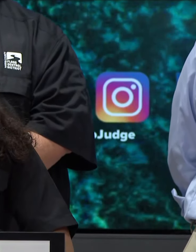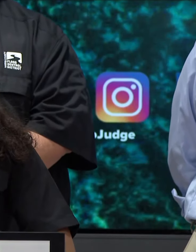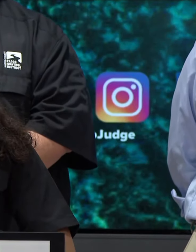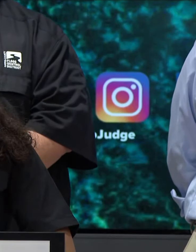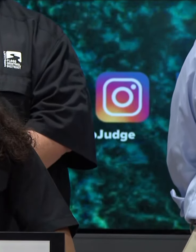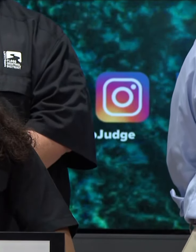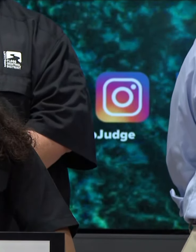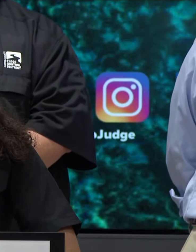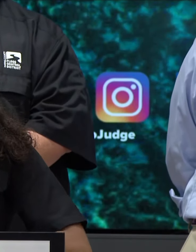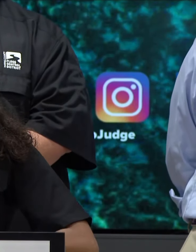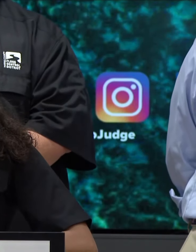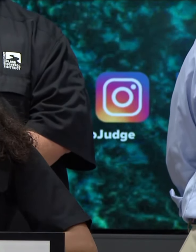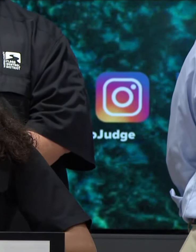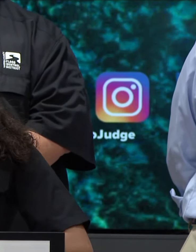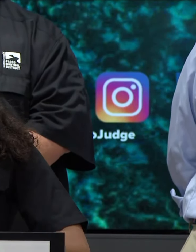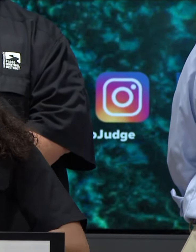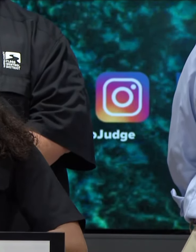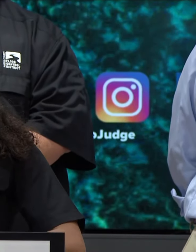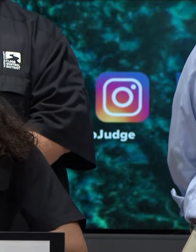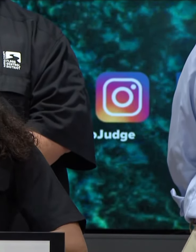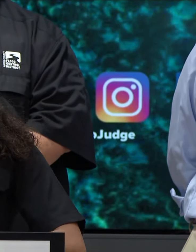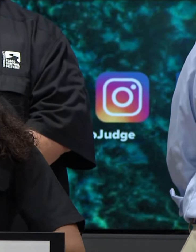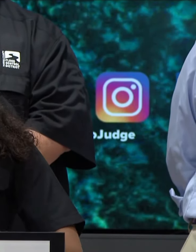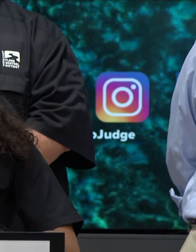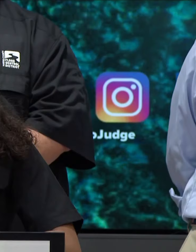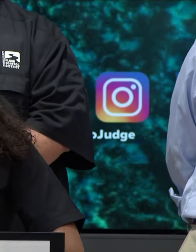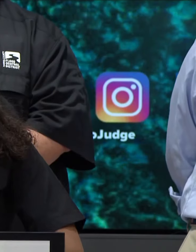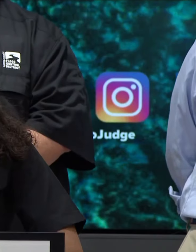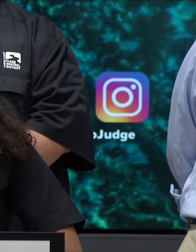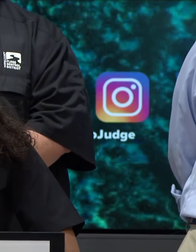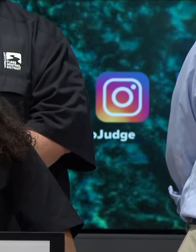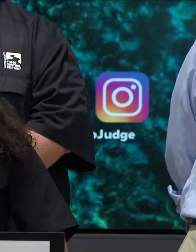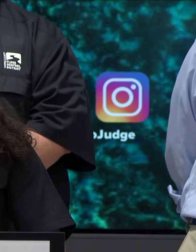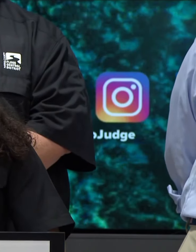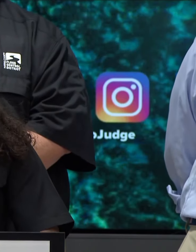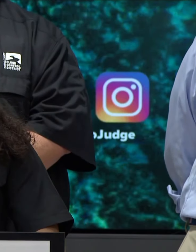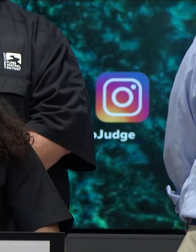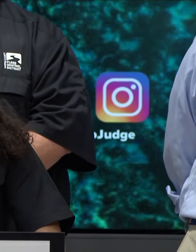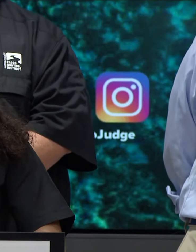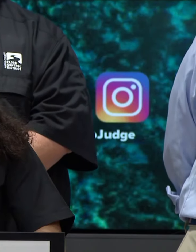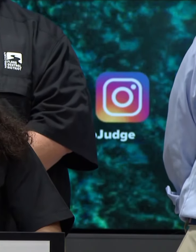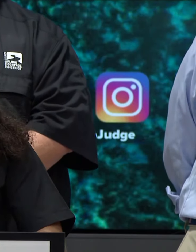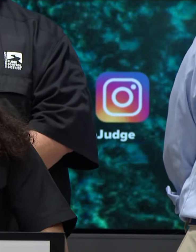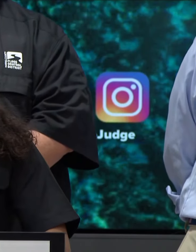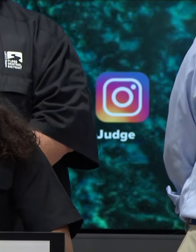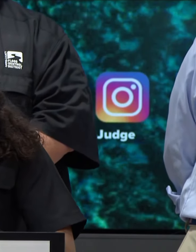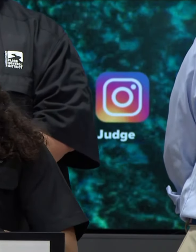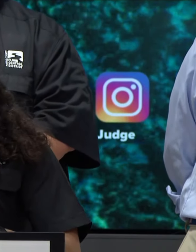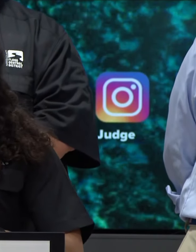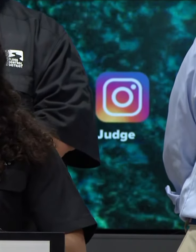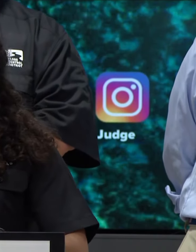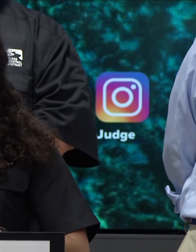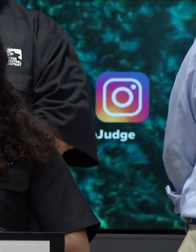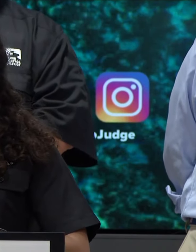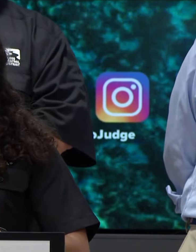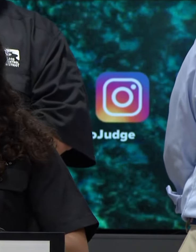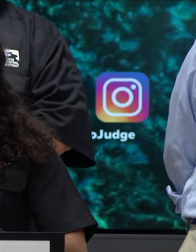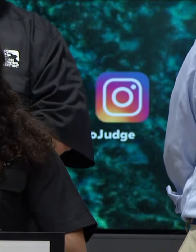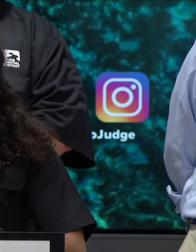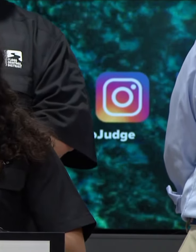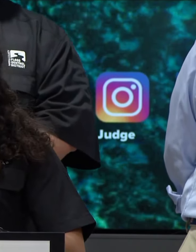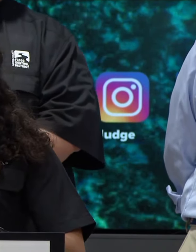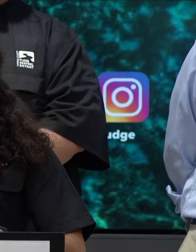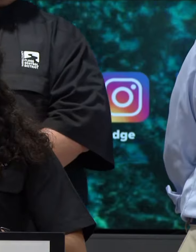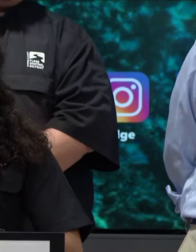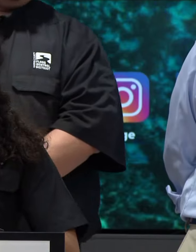invitar aquí a Paul Locke y a su colega para que nos ayuden a entender cuál va a ser la situación. So, let me call